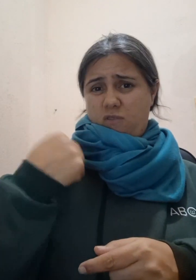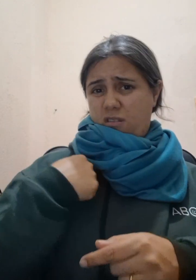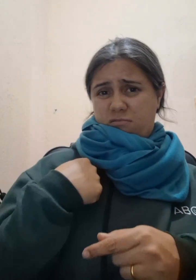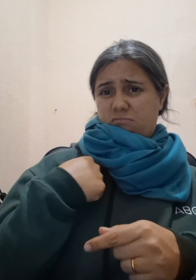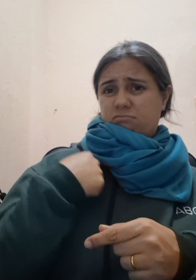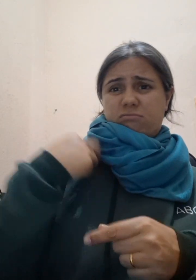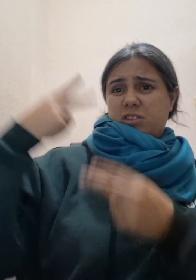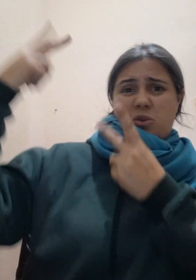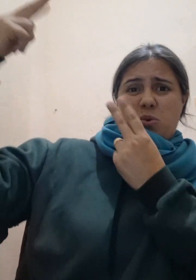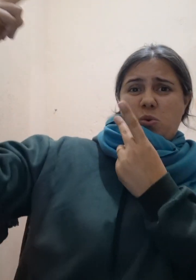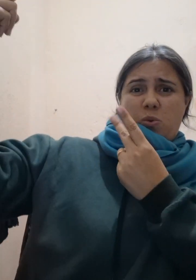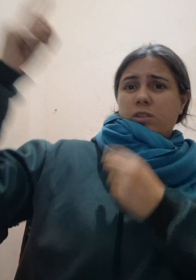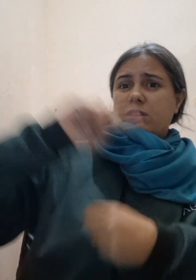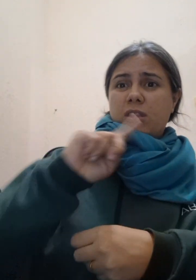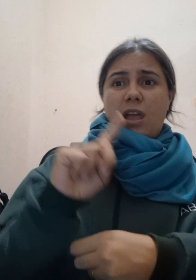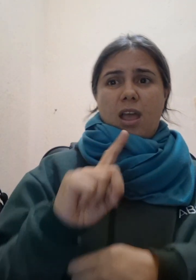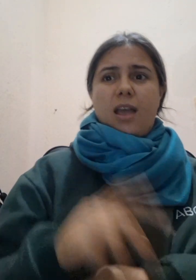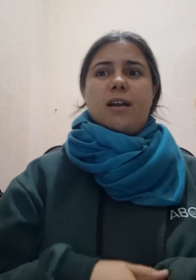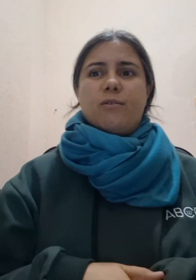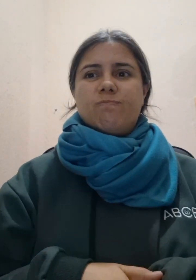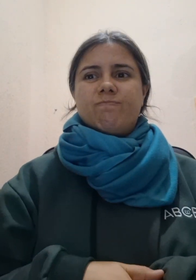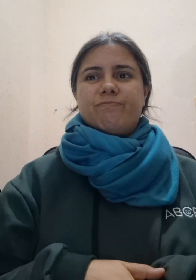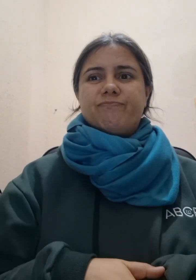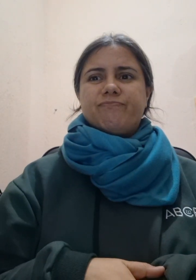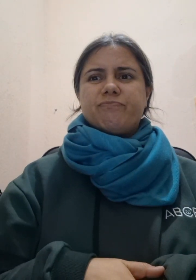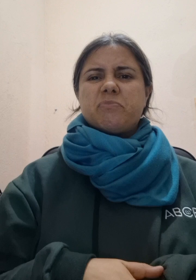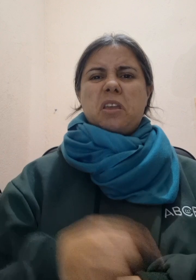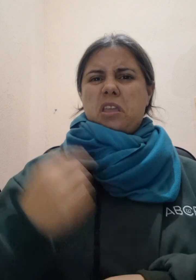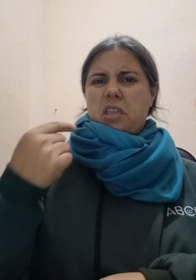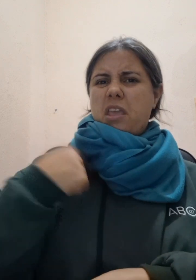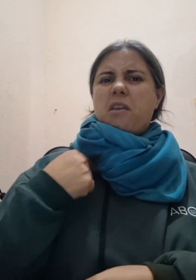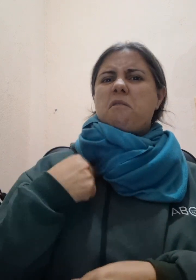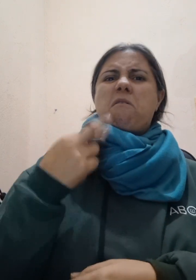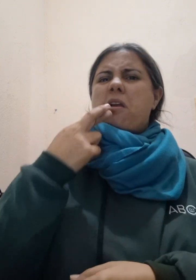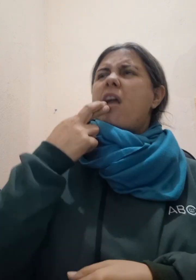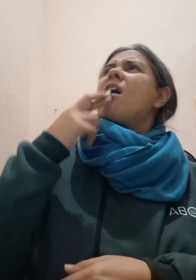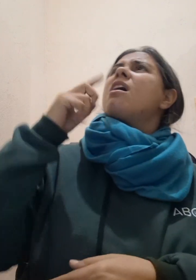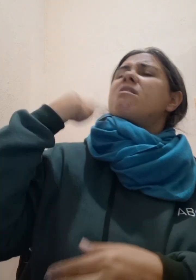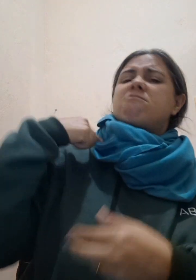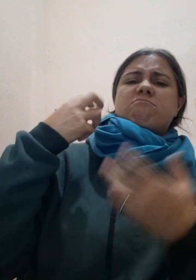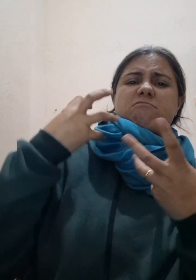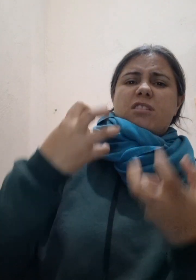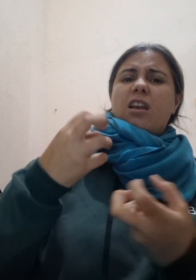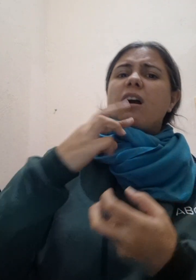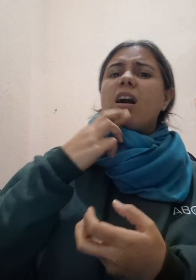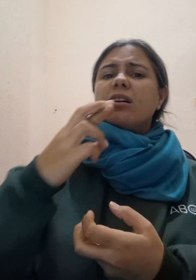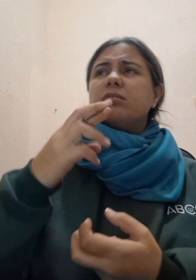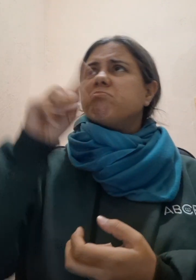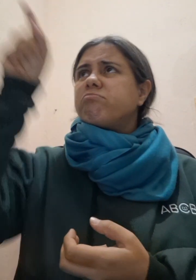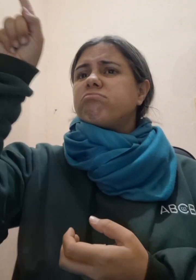Porque Deus, ele não é homem igual a mim, para que me responda.